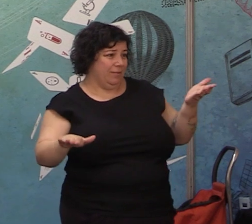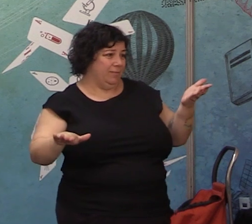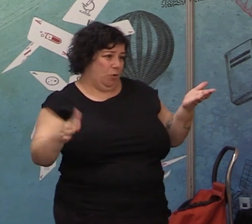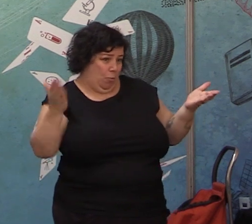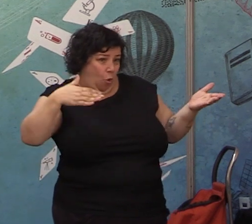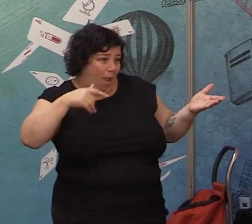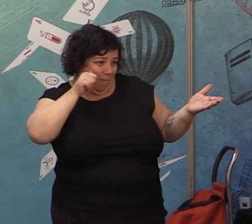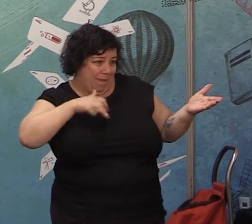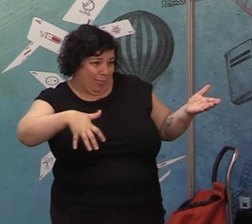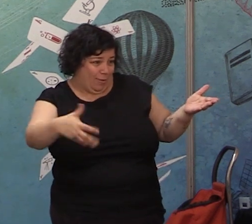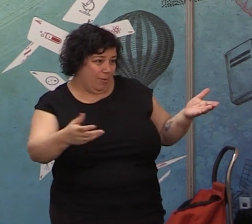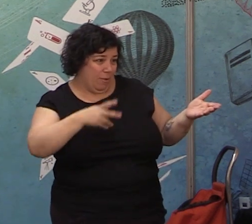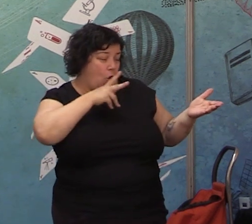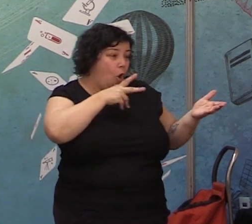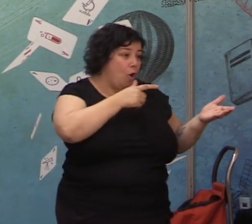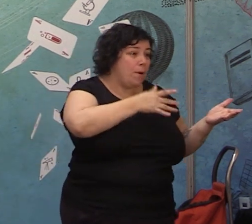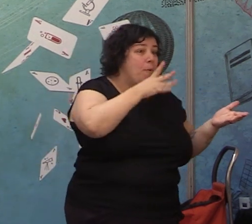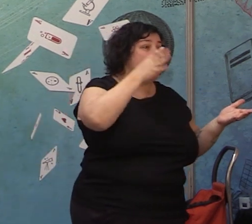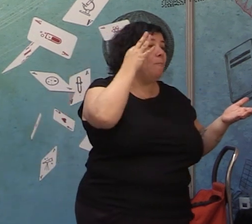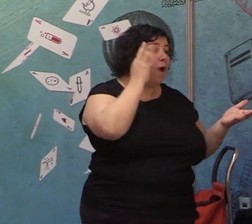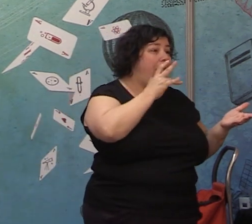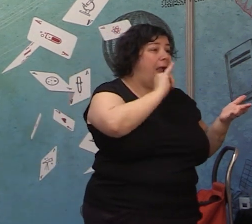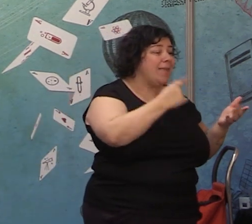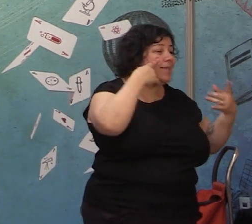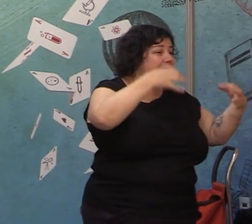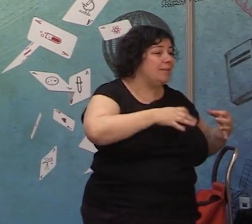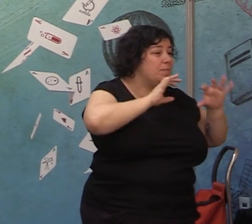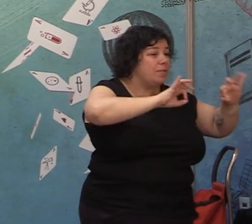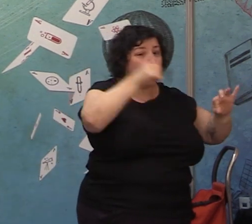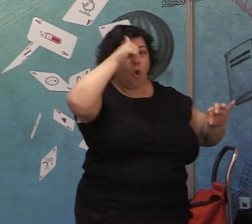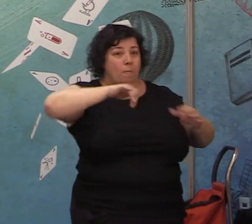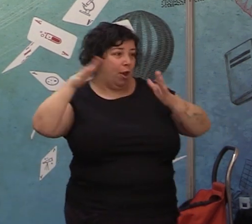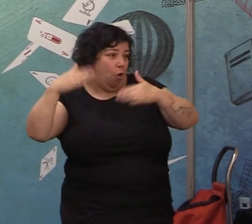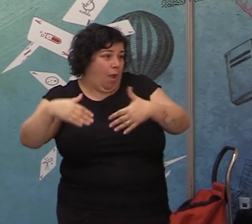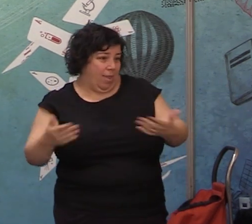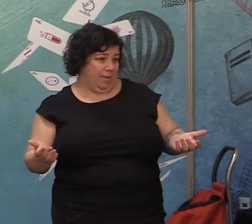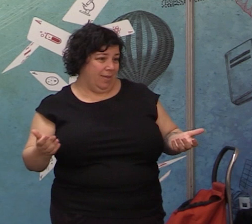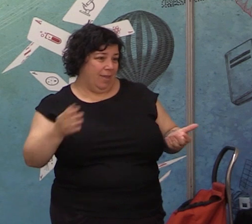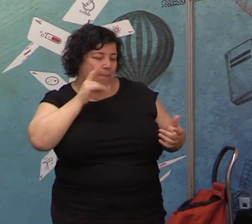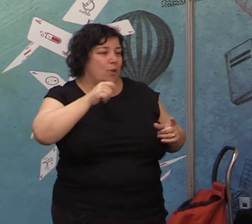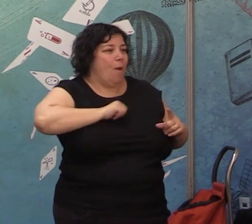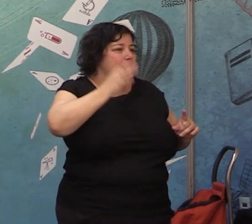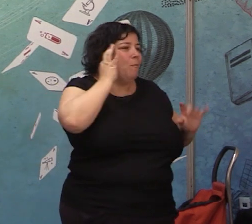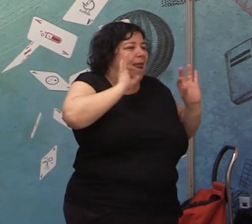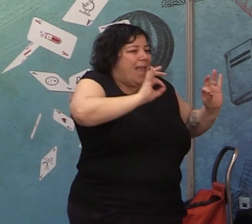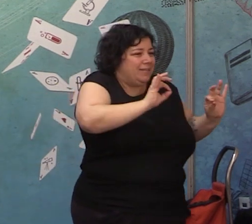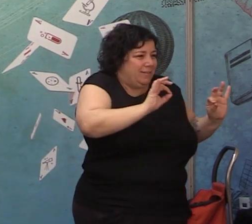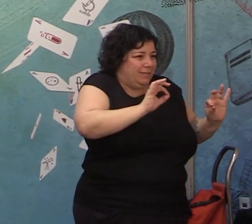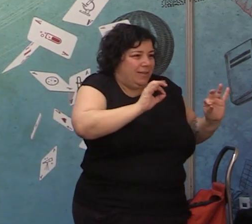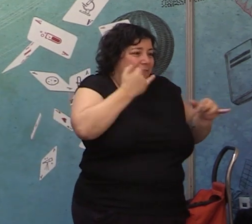cardiovascular que las mujeres tenemos por ser mujeres y que los hombres nunca van a tener. Entonces ahí tenemos las de perder,